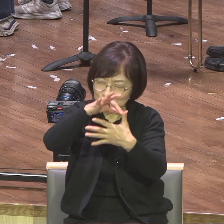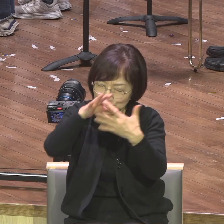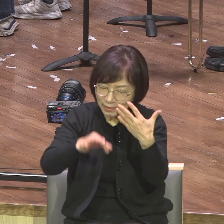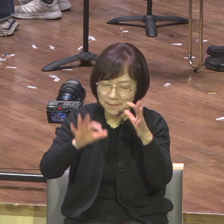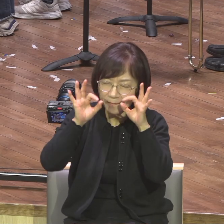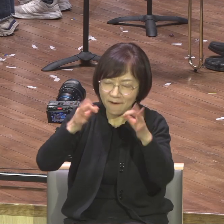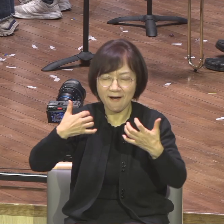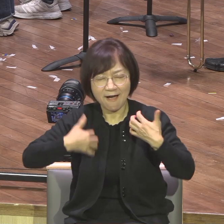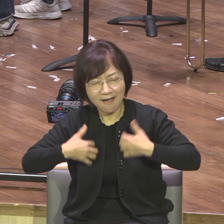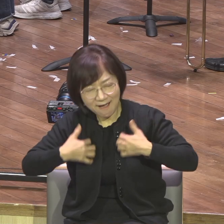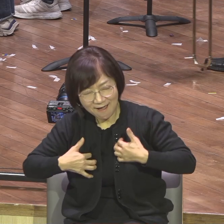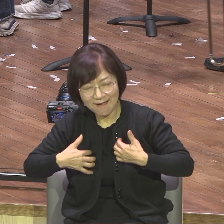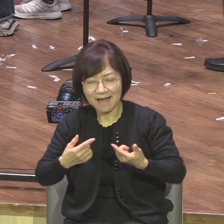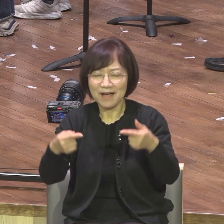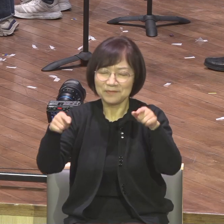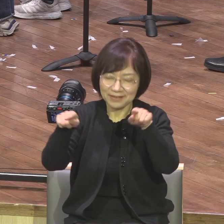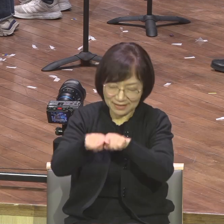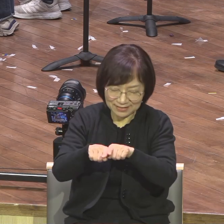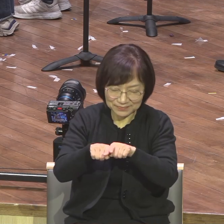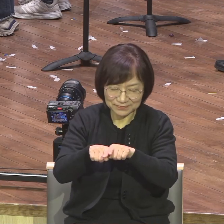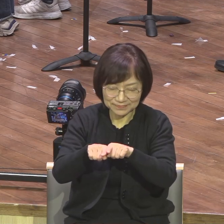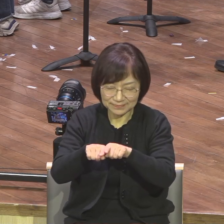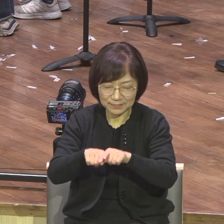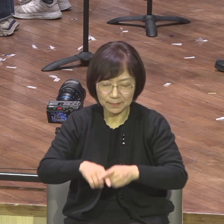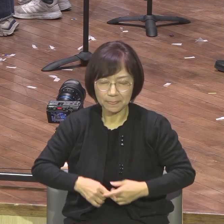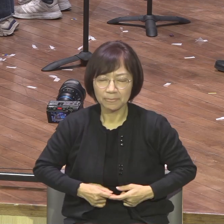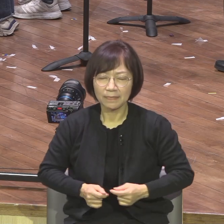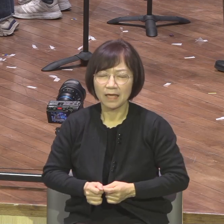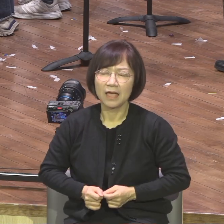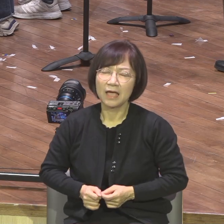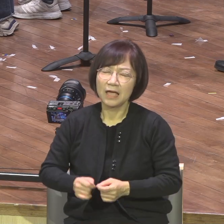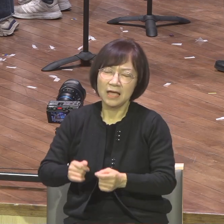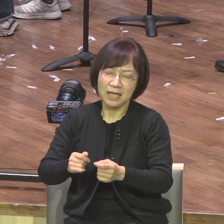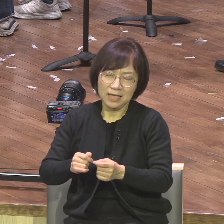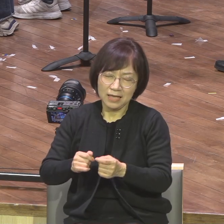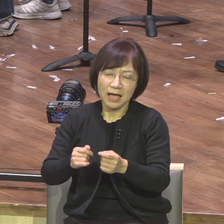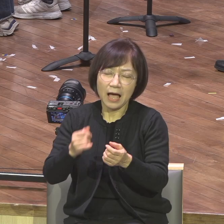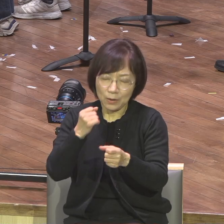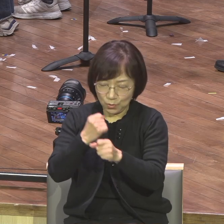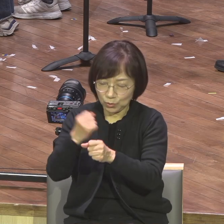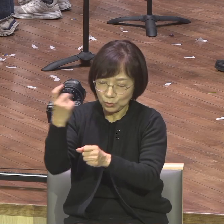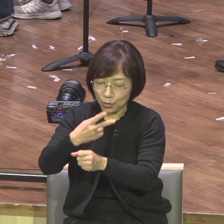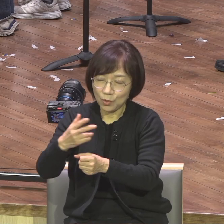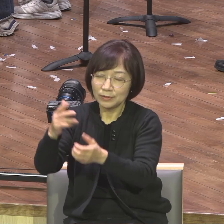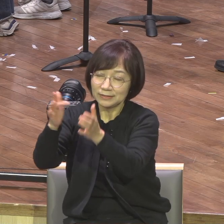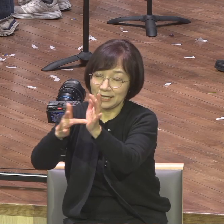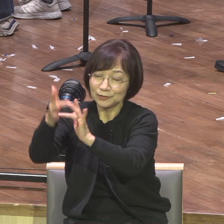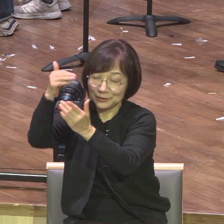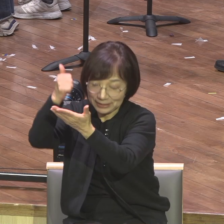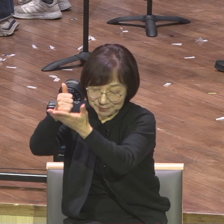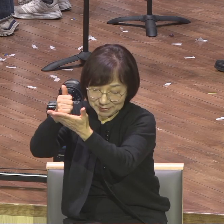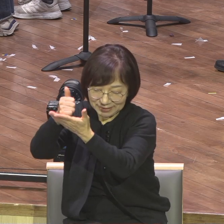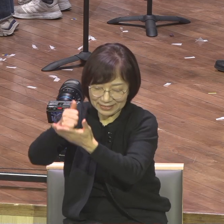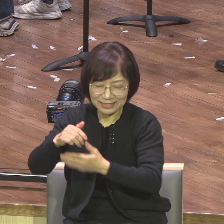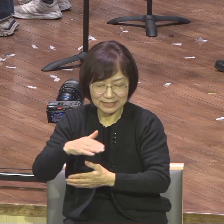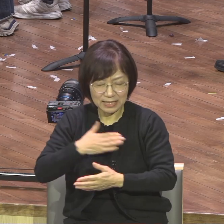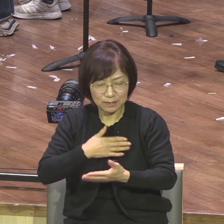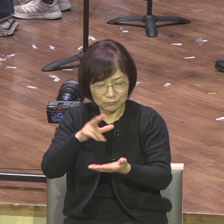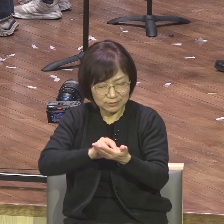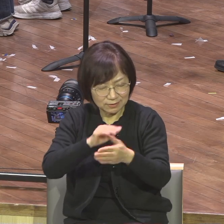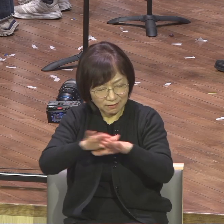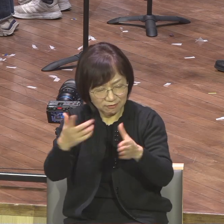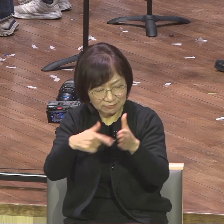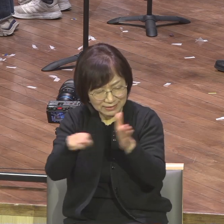다 주님께서 나의 문제를 다 해결하기 위하여 이 땅에 그리스도 오신 이